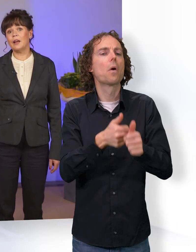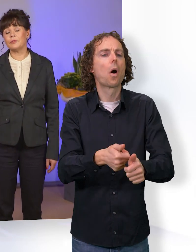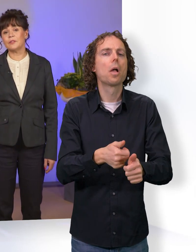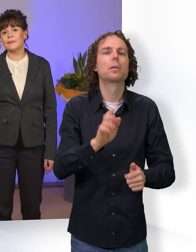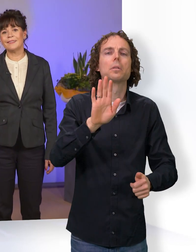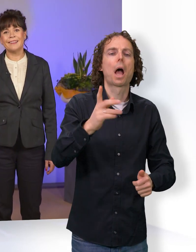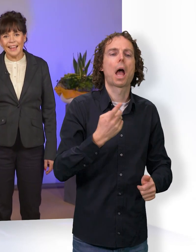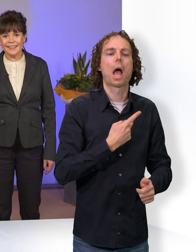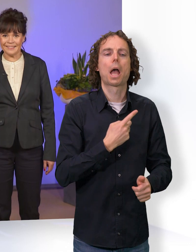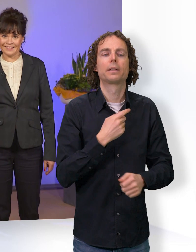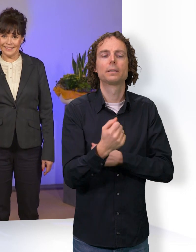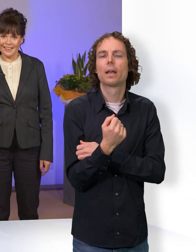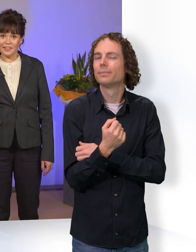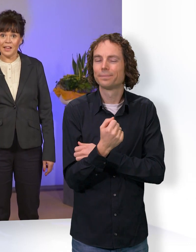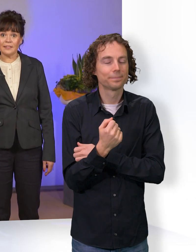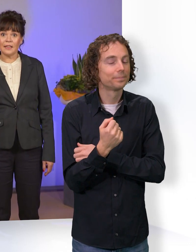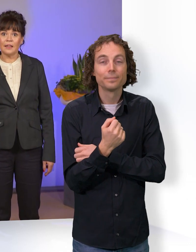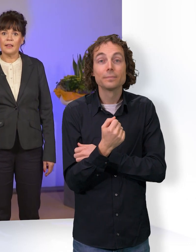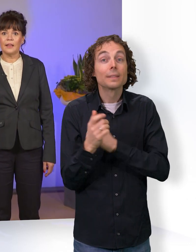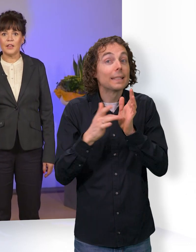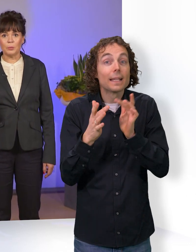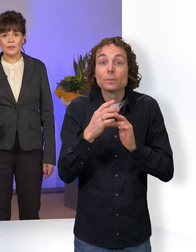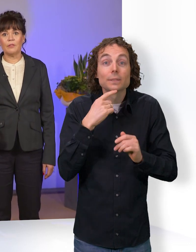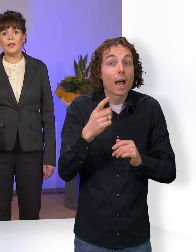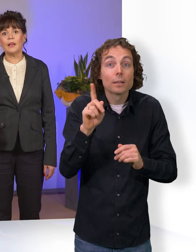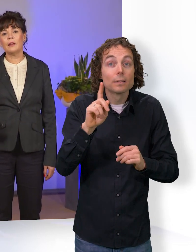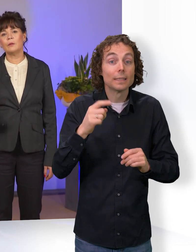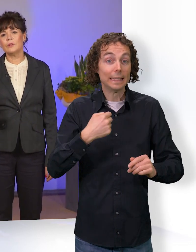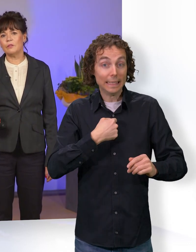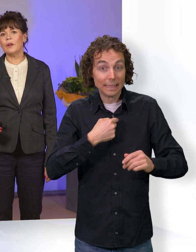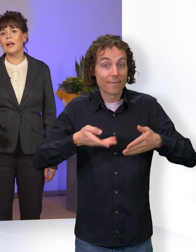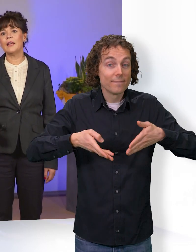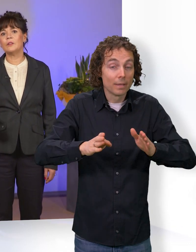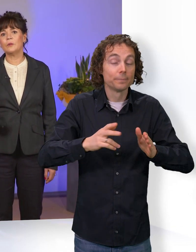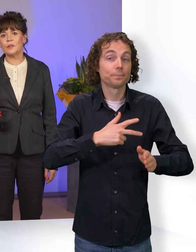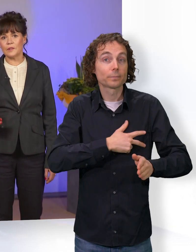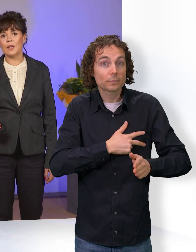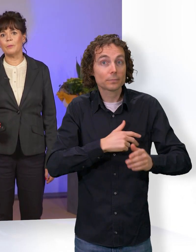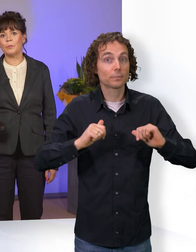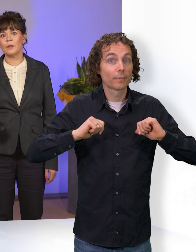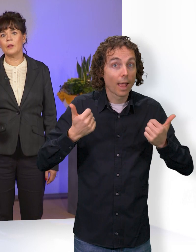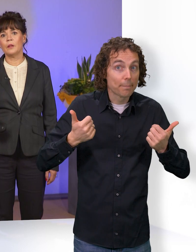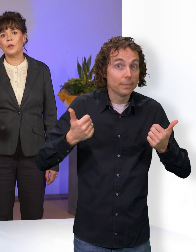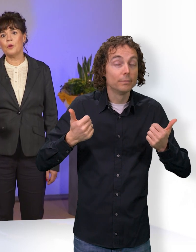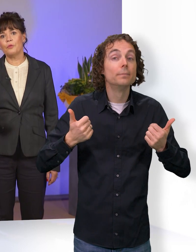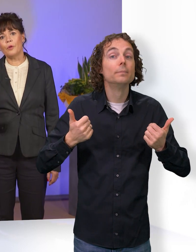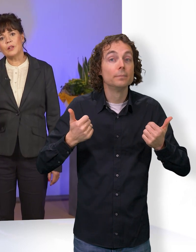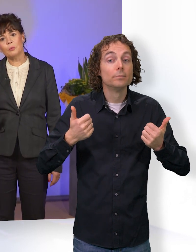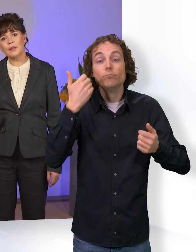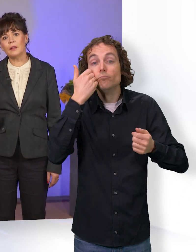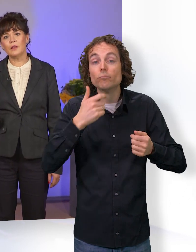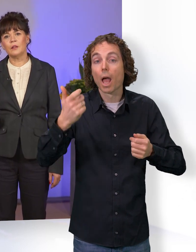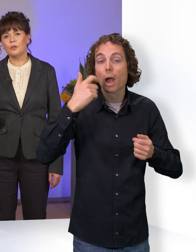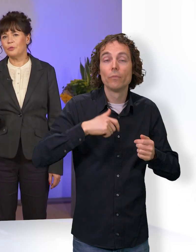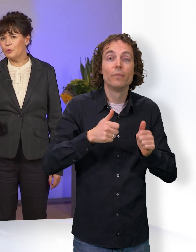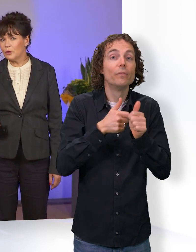eigener Kraft. Nein, er sagt, ich bin der Weg und die Wahrheit und das Leben. Folge